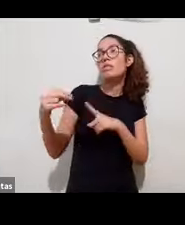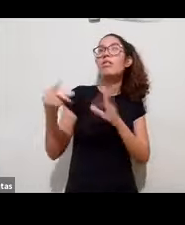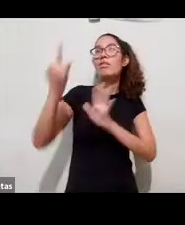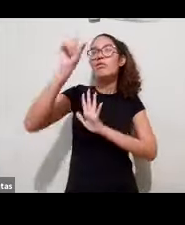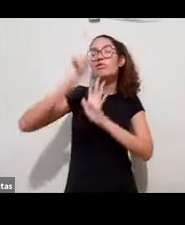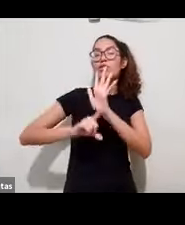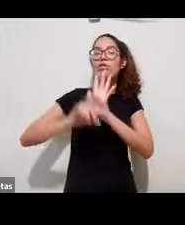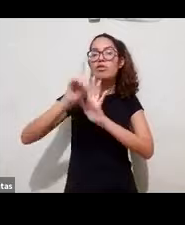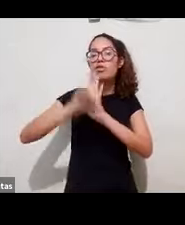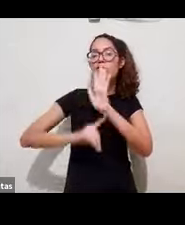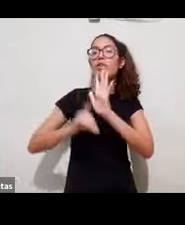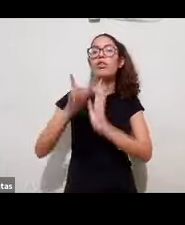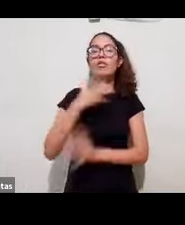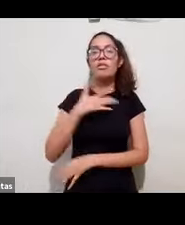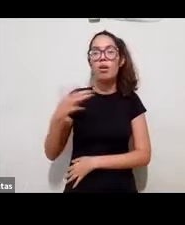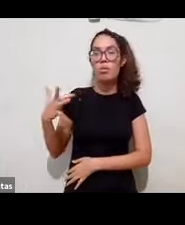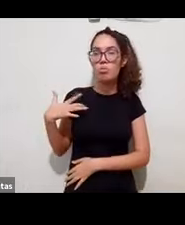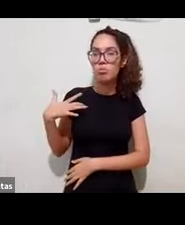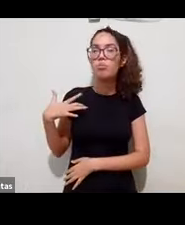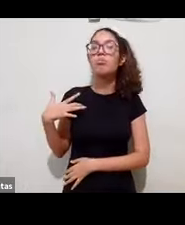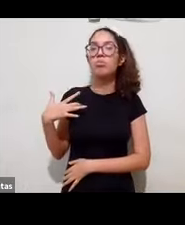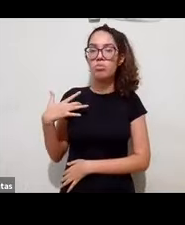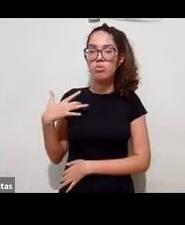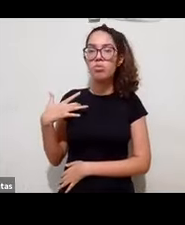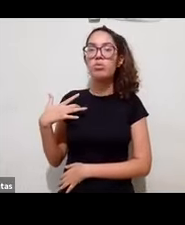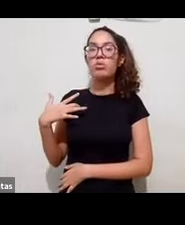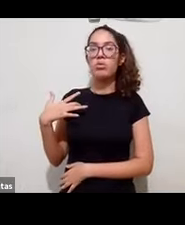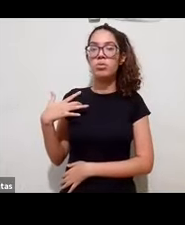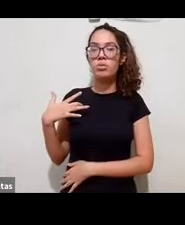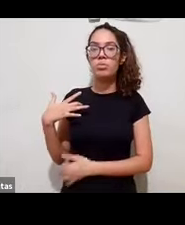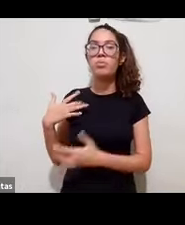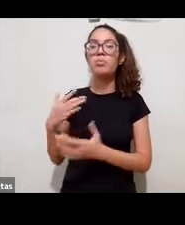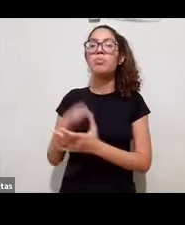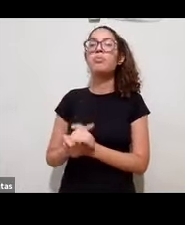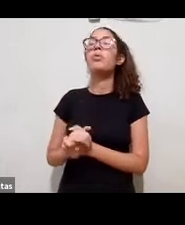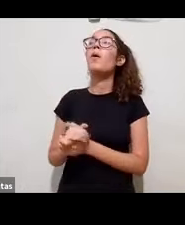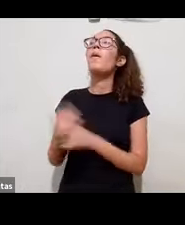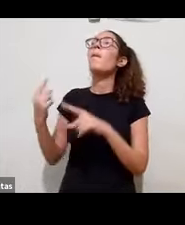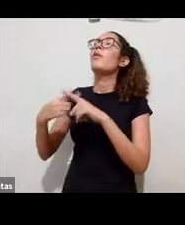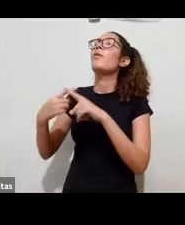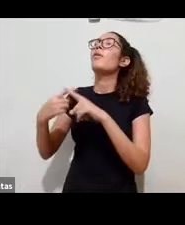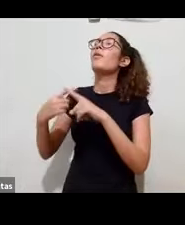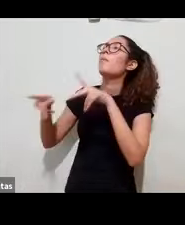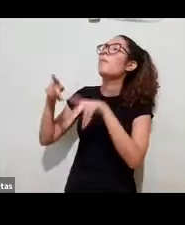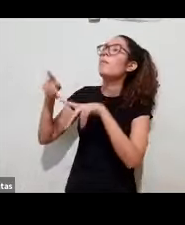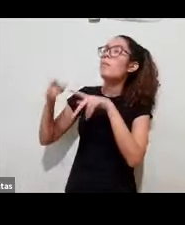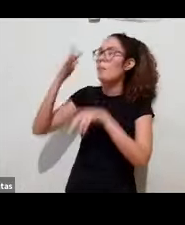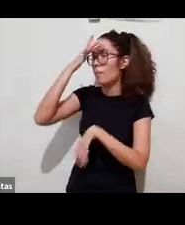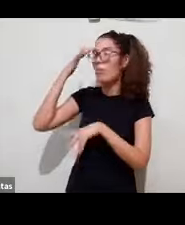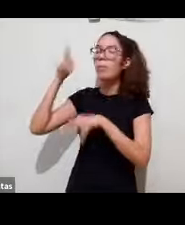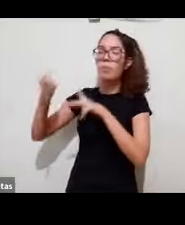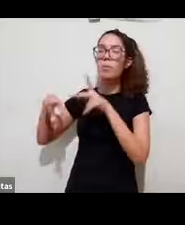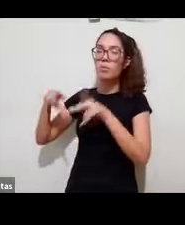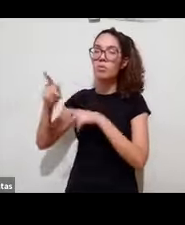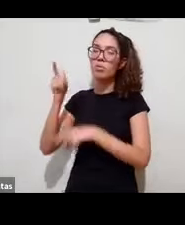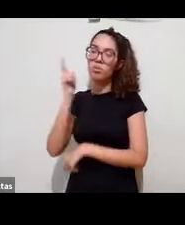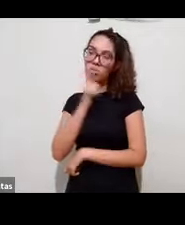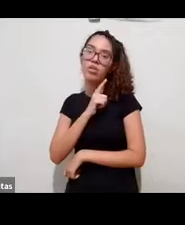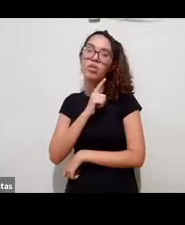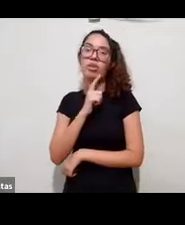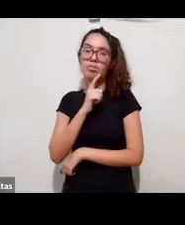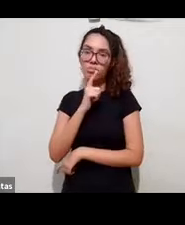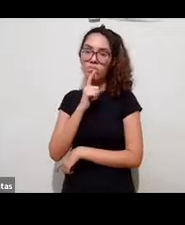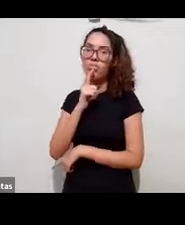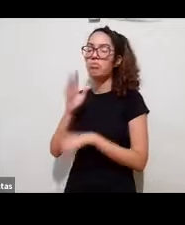saúde, né, como algo que a população entende. Né? E acho que a gente partindo daí é muito bom,